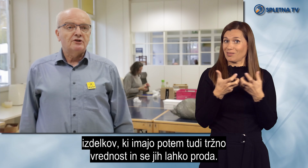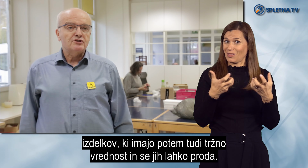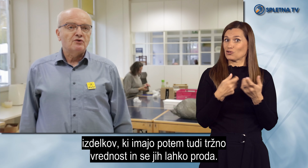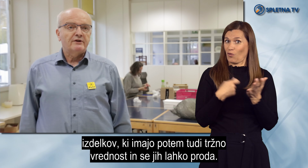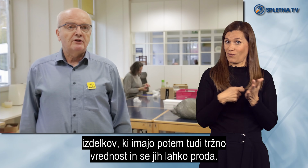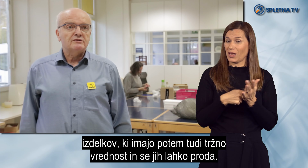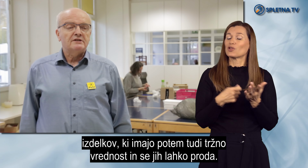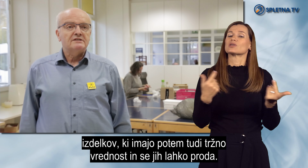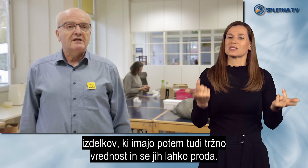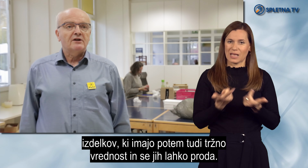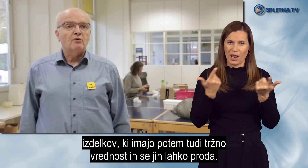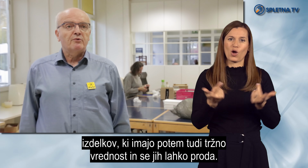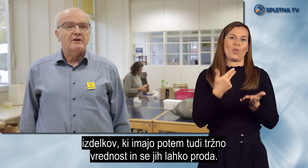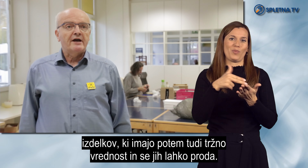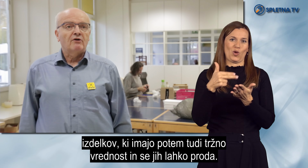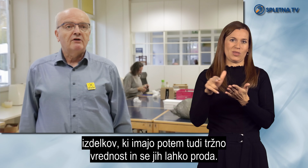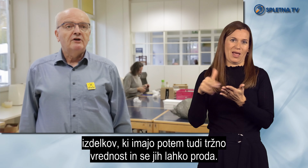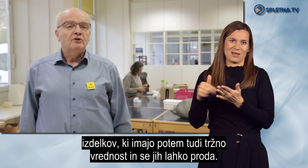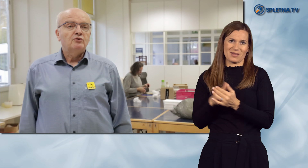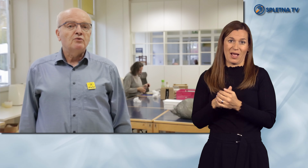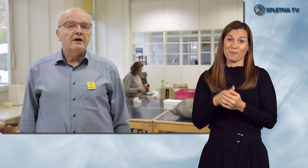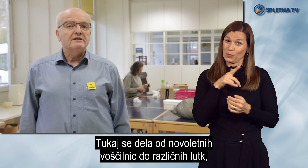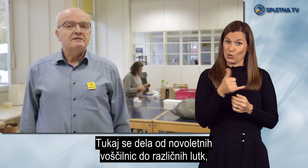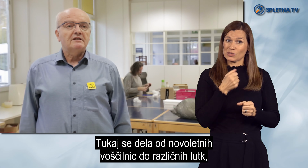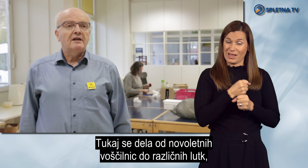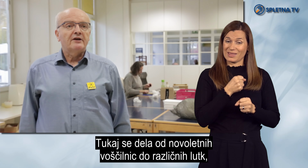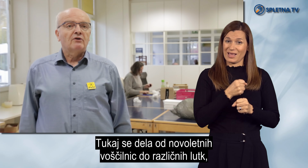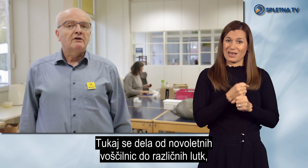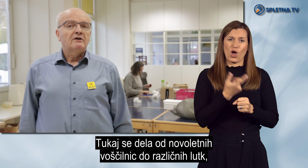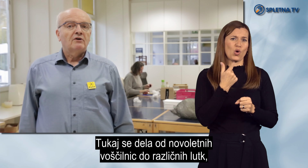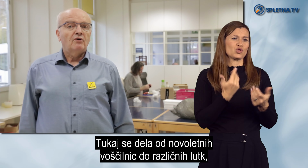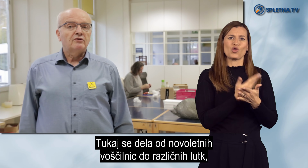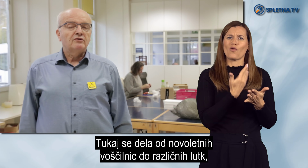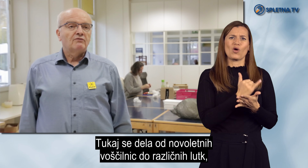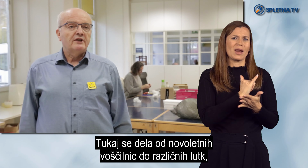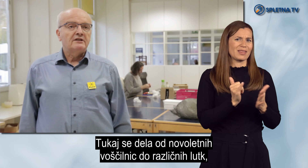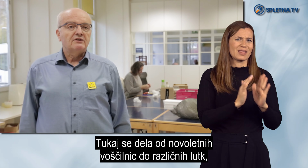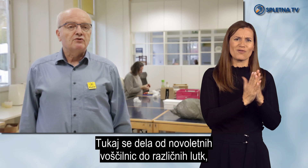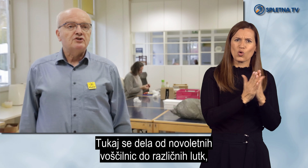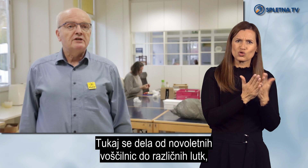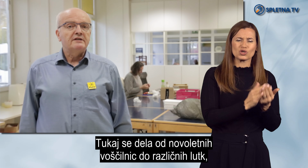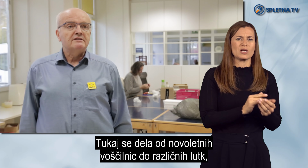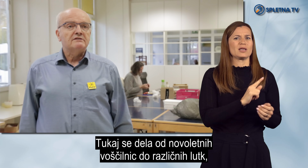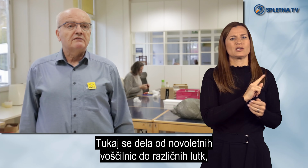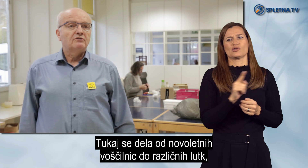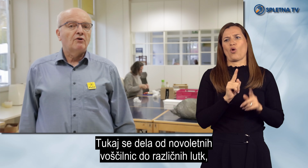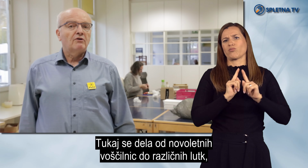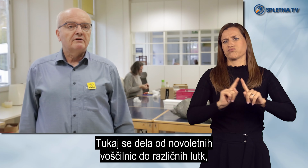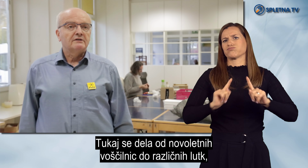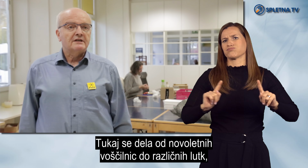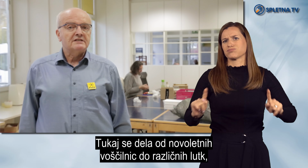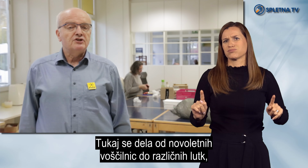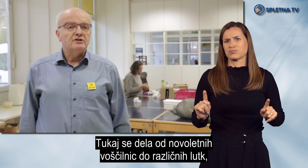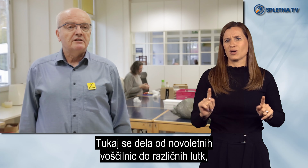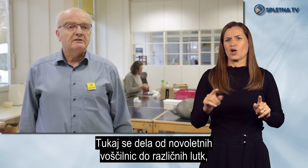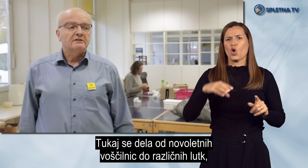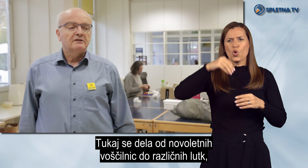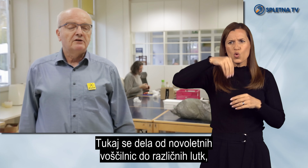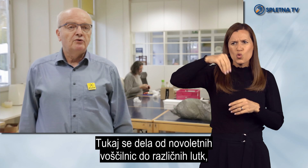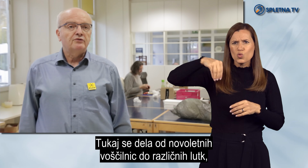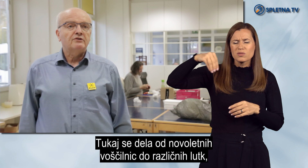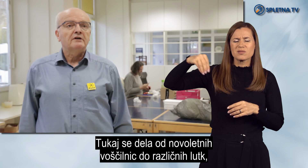tudi tržno vrednost in se jih lahko prodajo. Tukaj se delajo od novoletnih voščilnic do